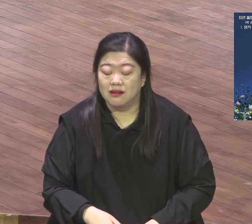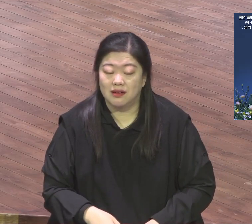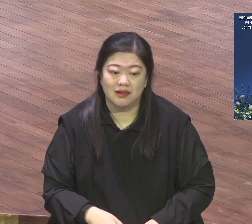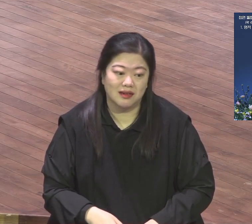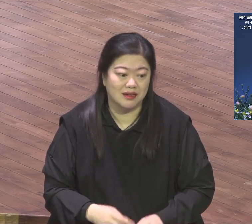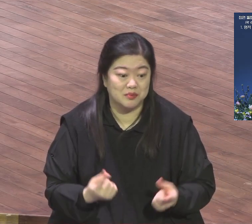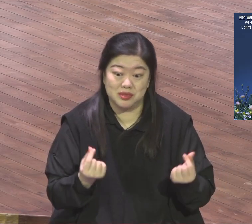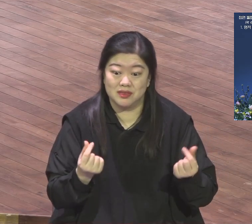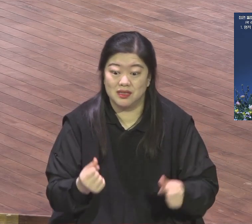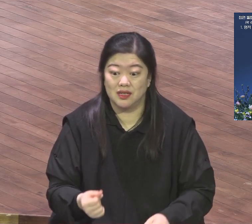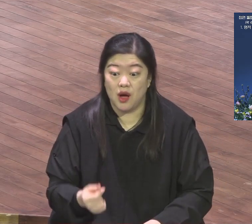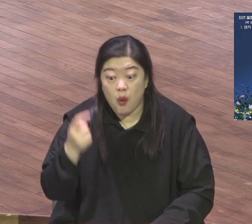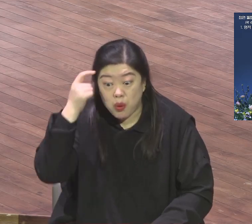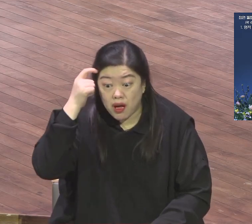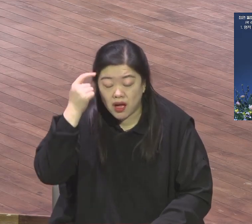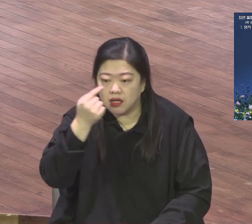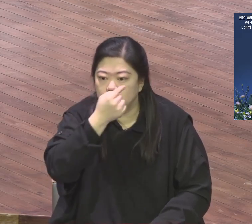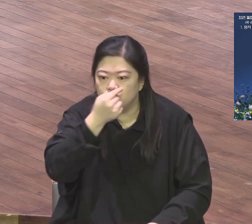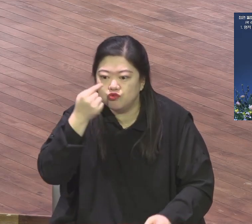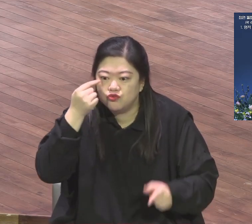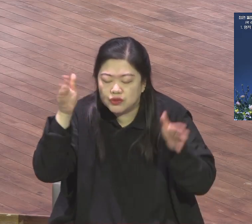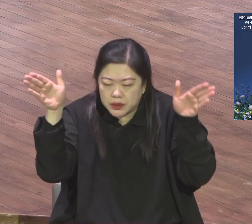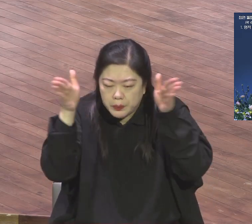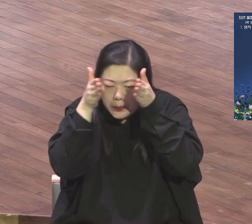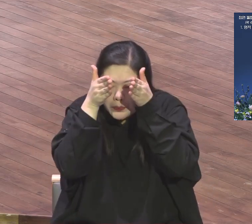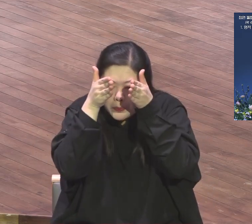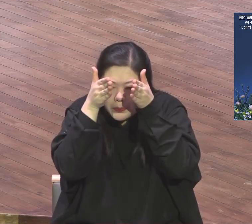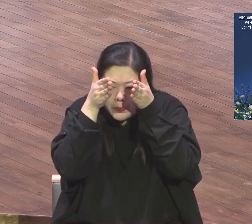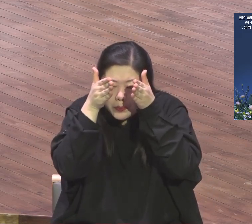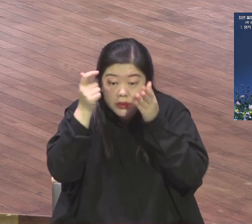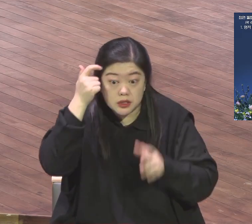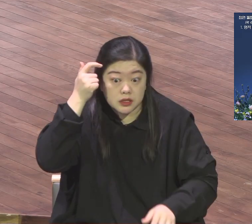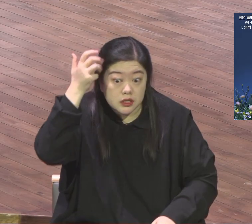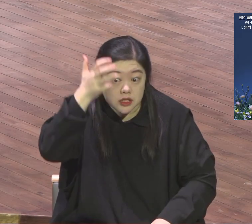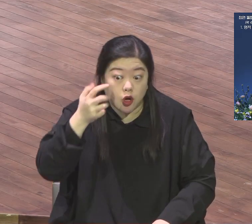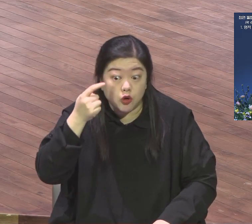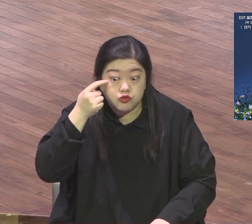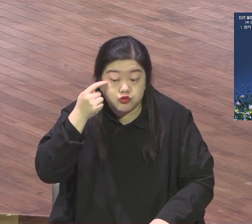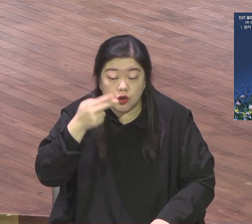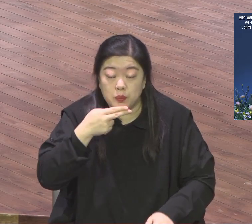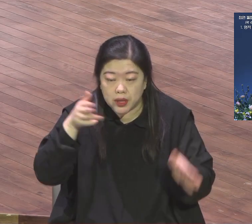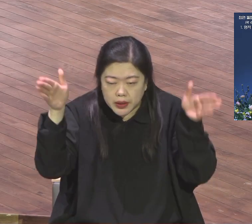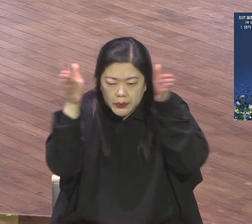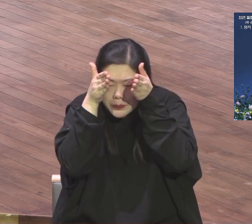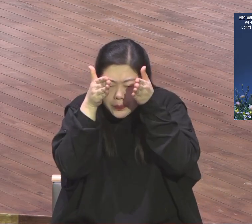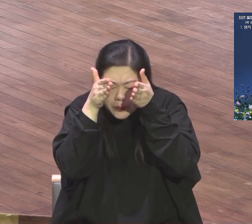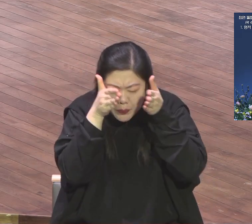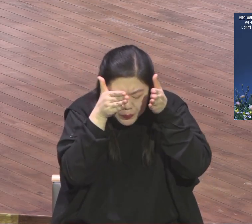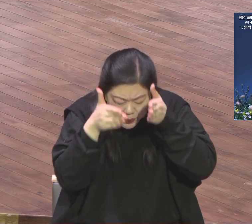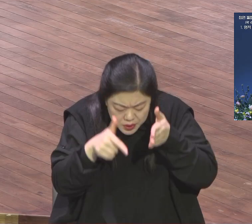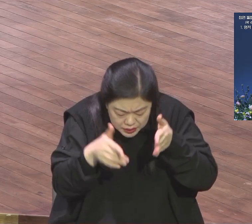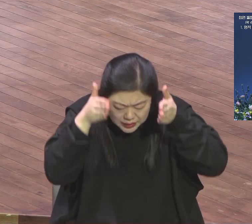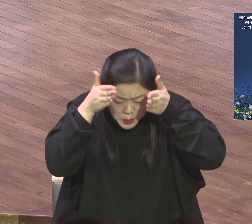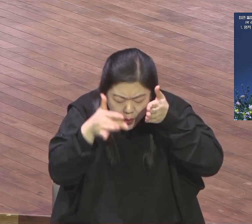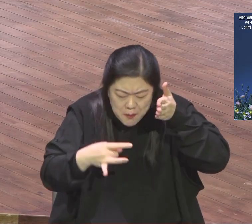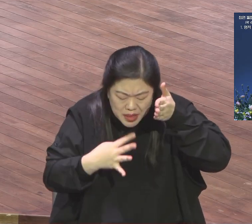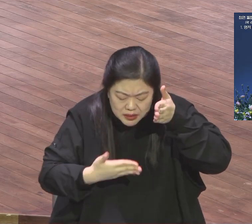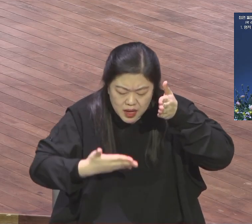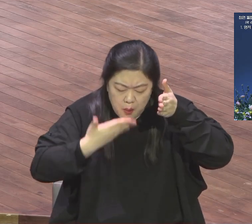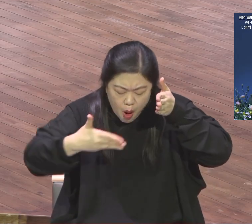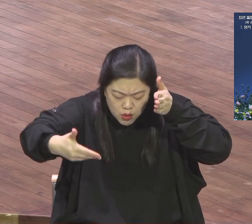눈이 근시안적이에요. 믿음이 없으면 늘 보는 눈이 부정적입니다. 믿음 없이 보니까 하나님이 없는데